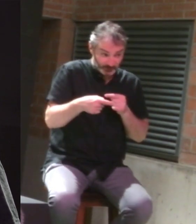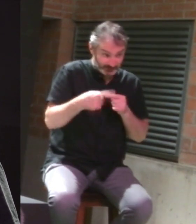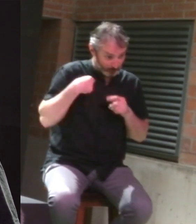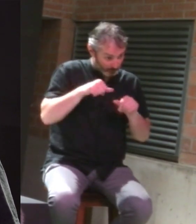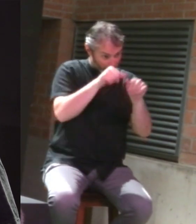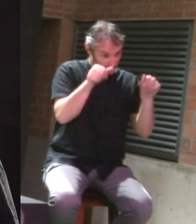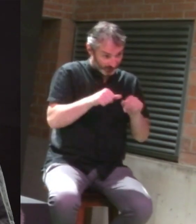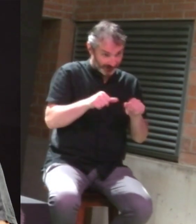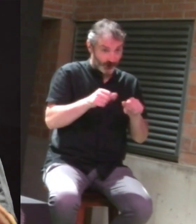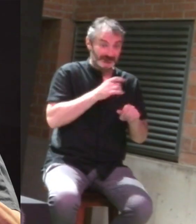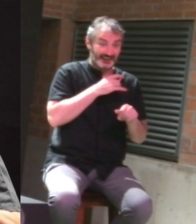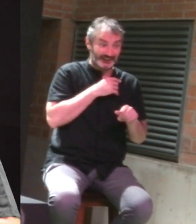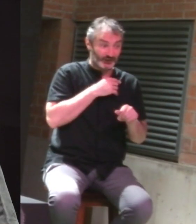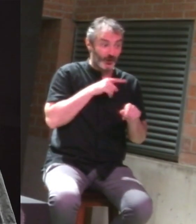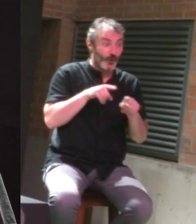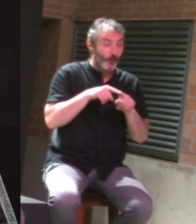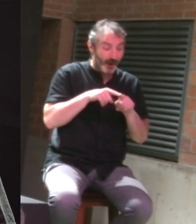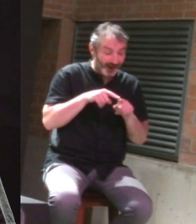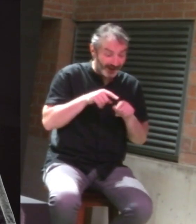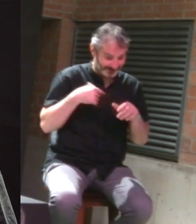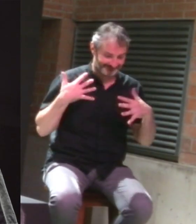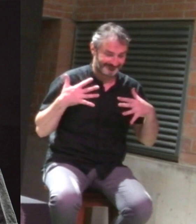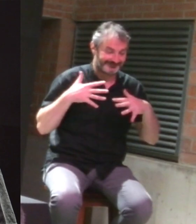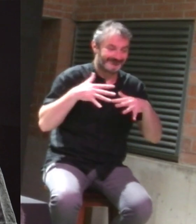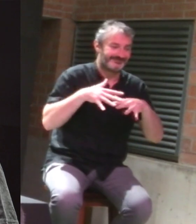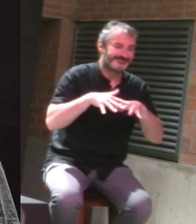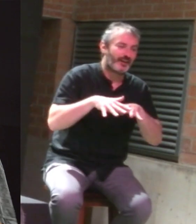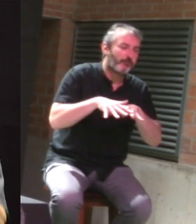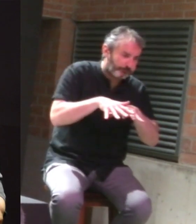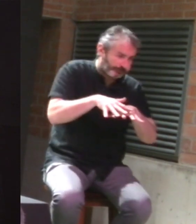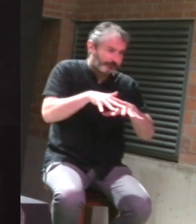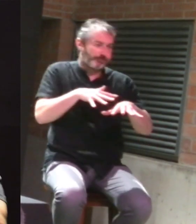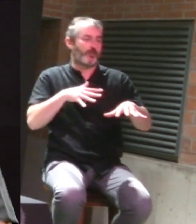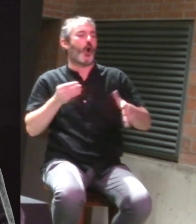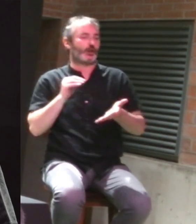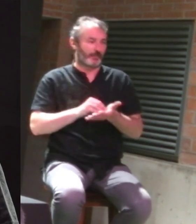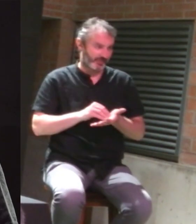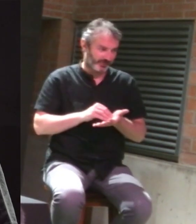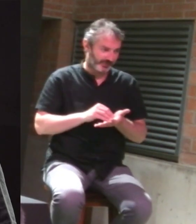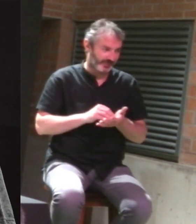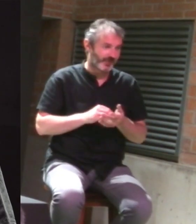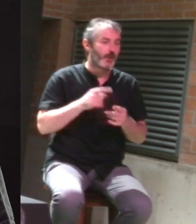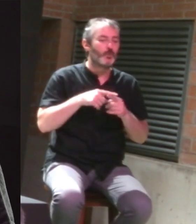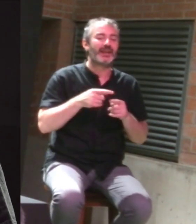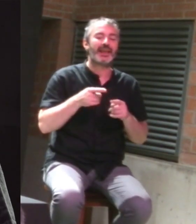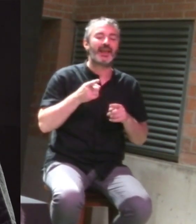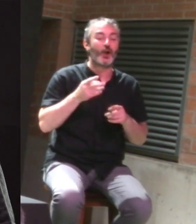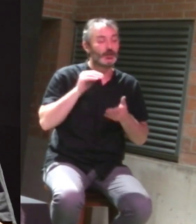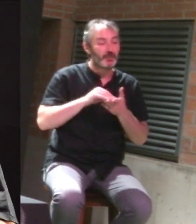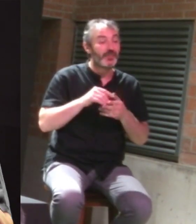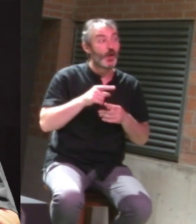modelo sindical volvió a subordinar los intereses de las obreras a los sectores de oficio